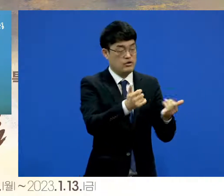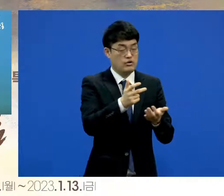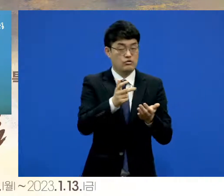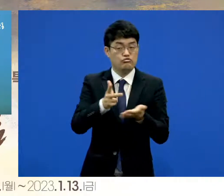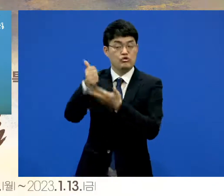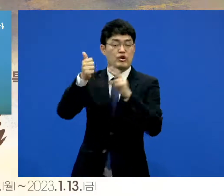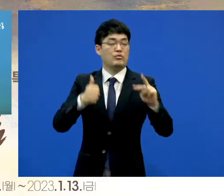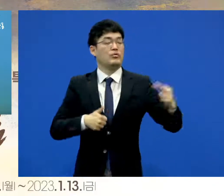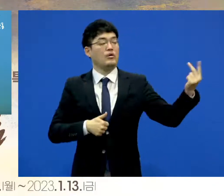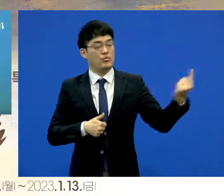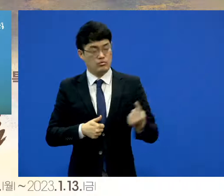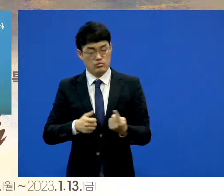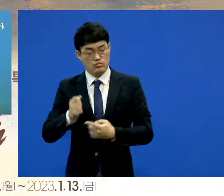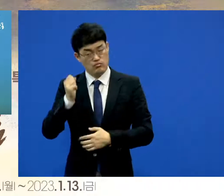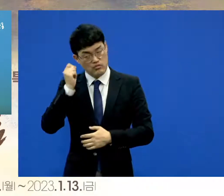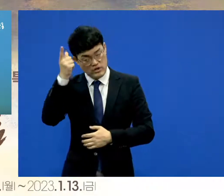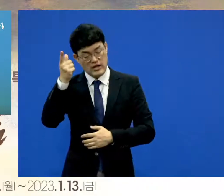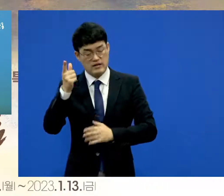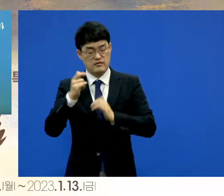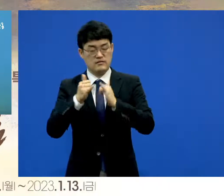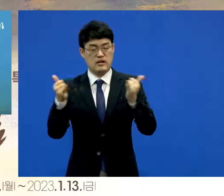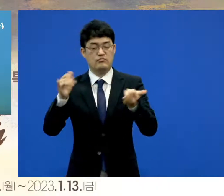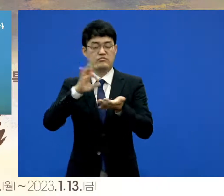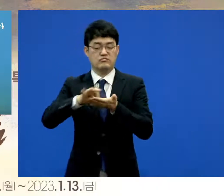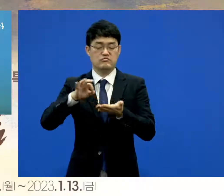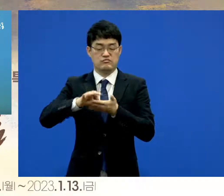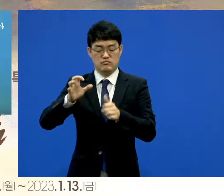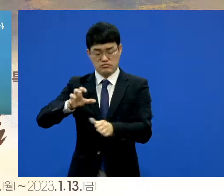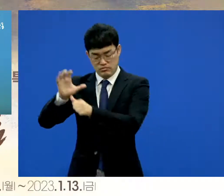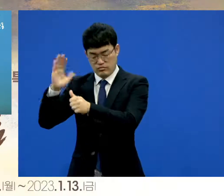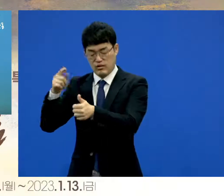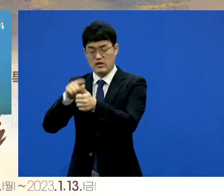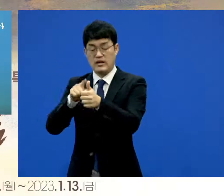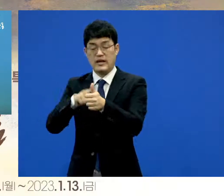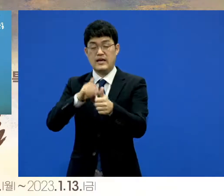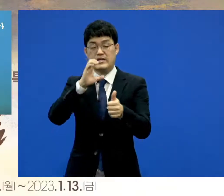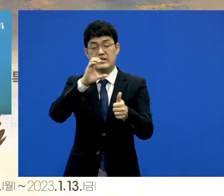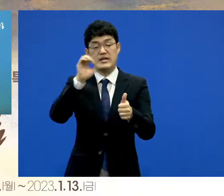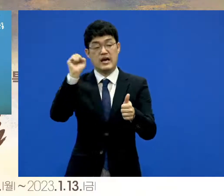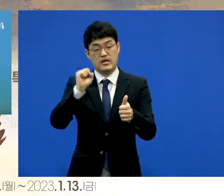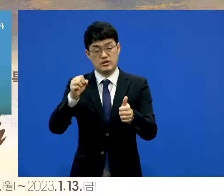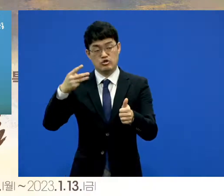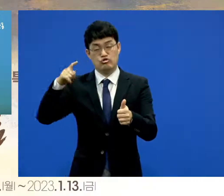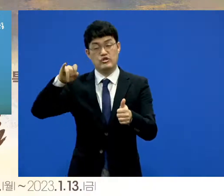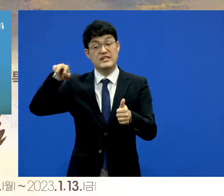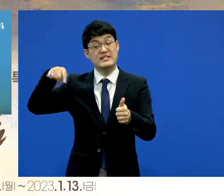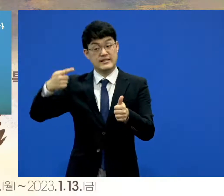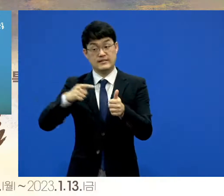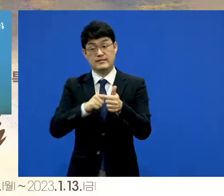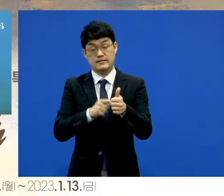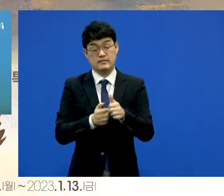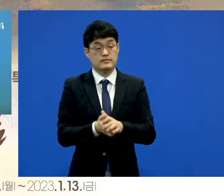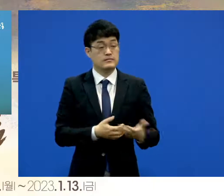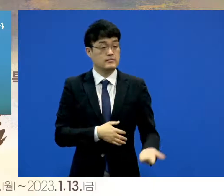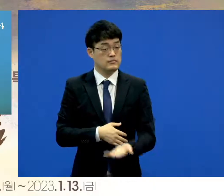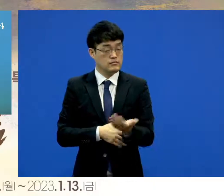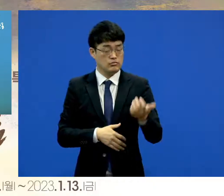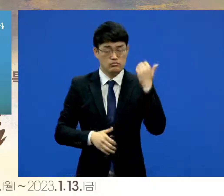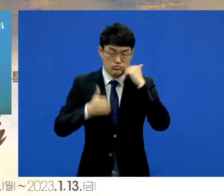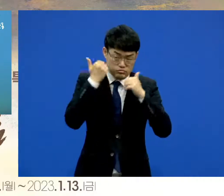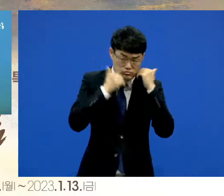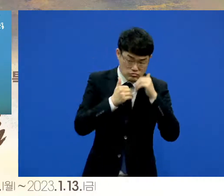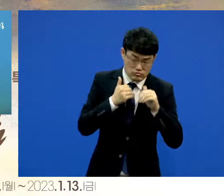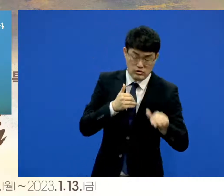인물로 쓰임받게 된 것이죠. 사랑하는 성도 여러분, 누구나 영적 여정의 길에 서 있습니다. 아버지 집이